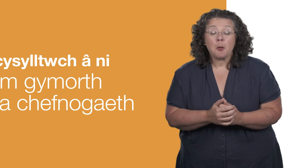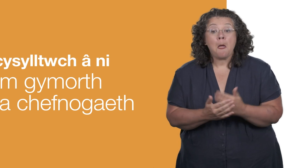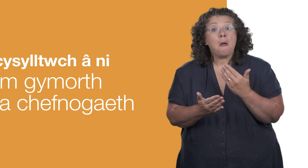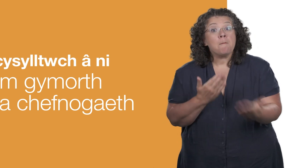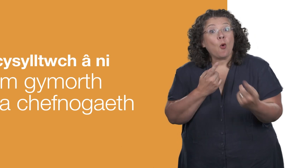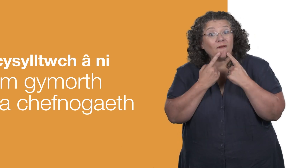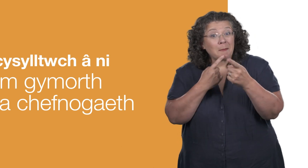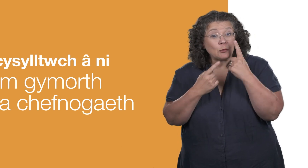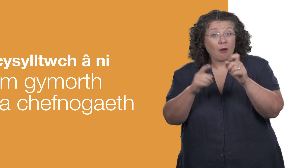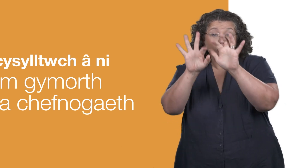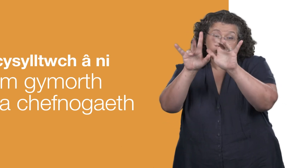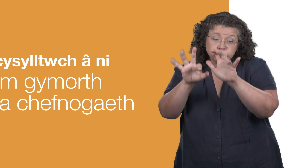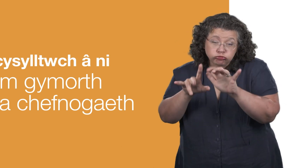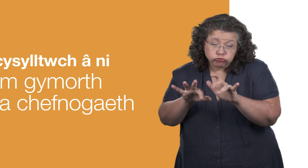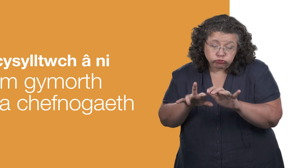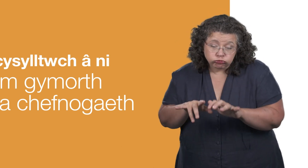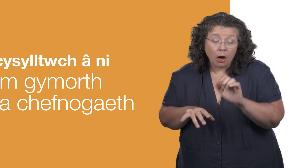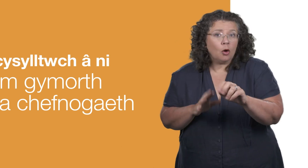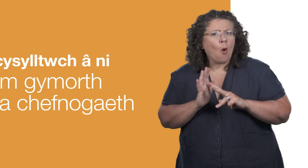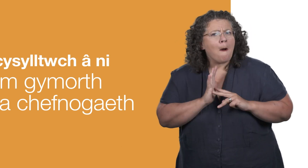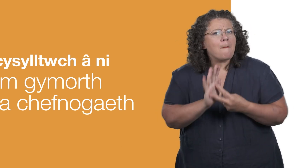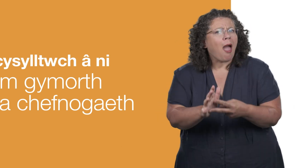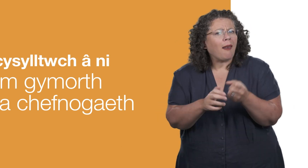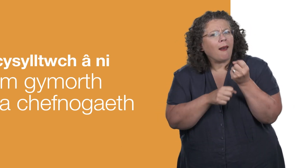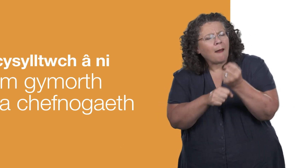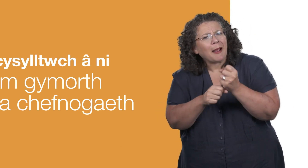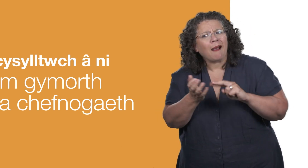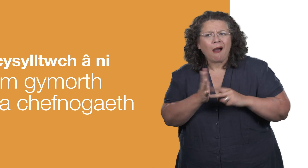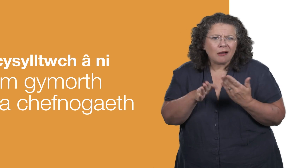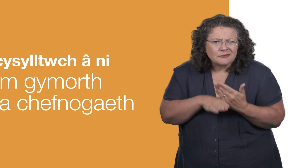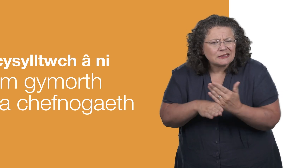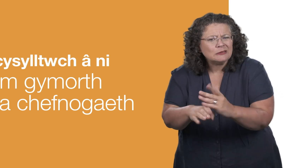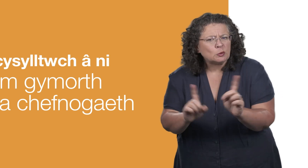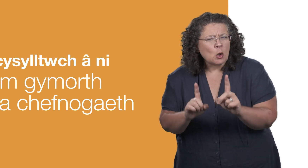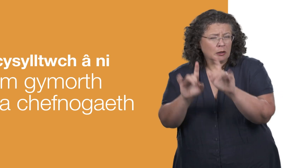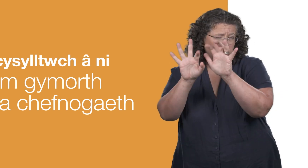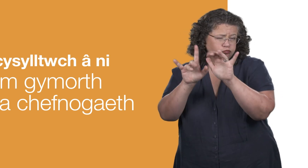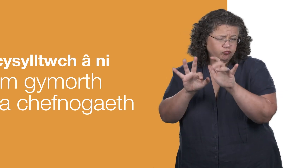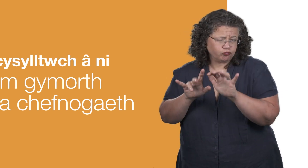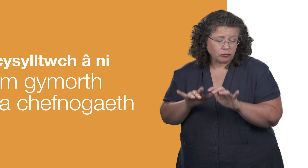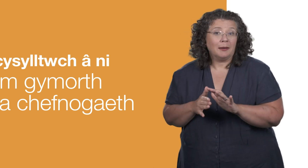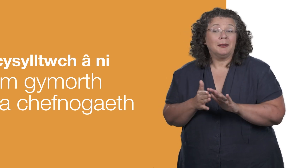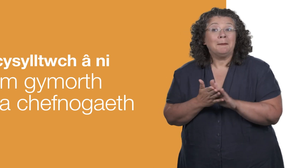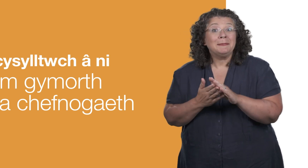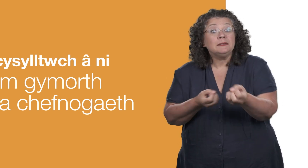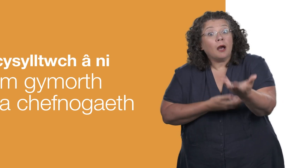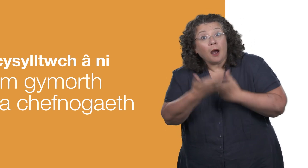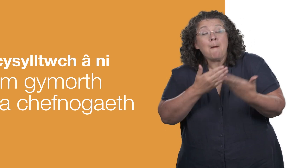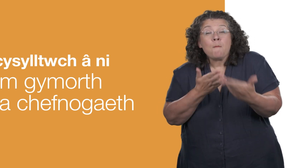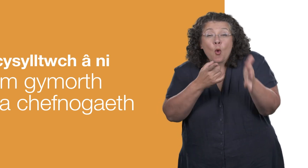Po wybodaeth fanylach y gallwch ei darparu am eich gweithgareddau ymgyrchu arfaethedig, y hawsaf a chyflymaf y